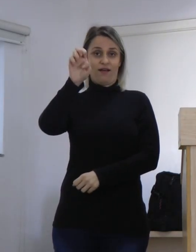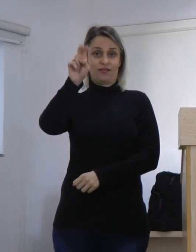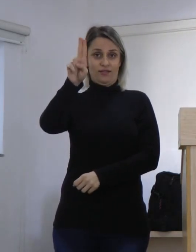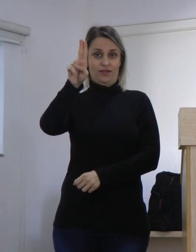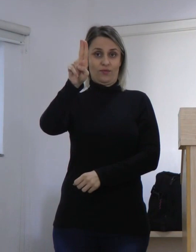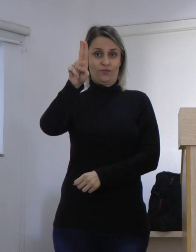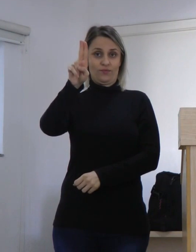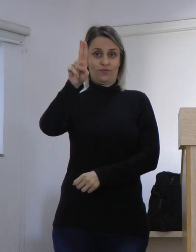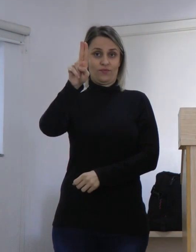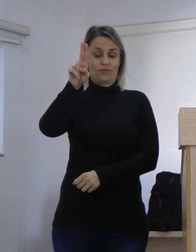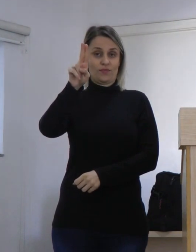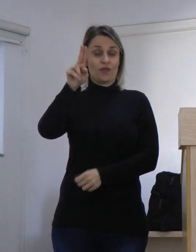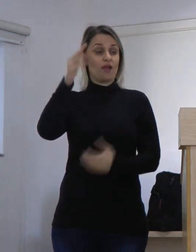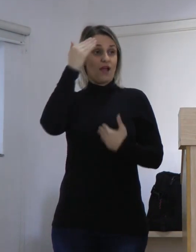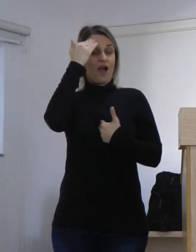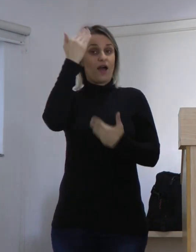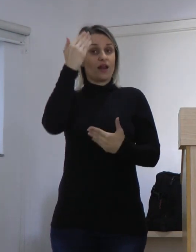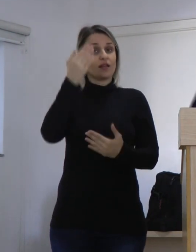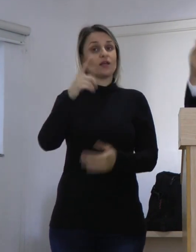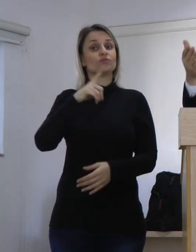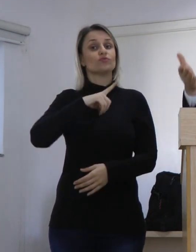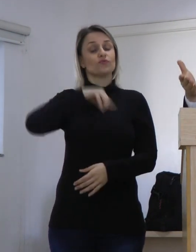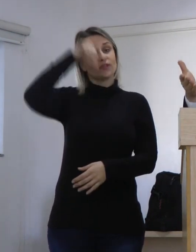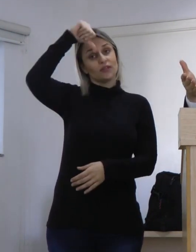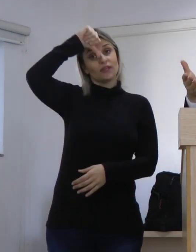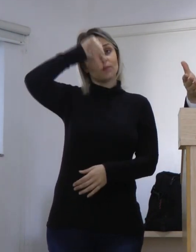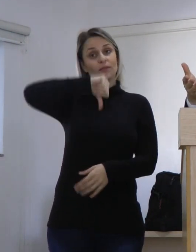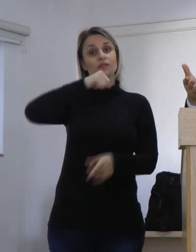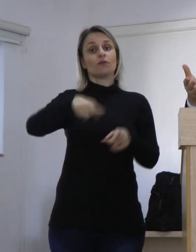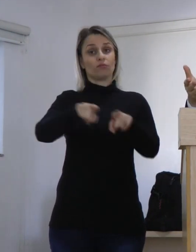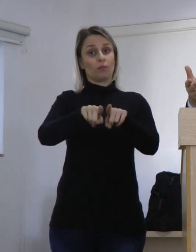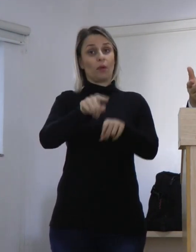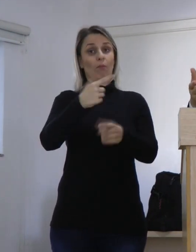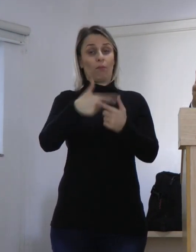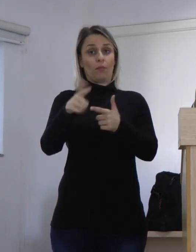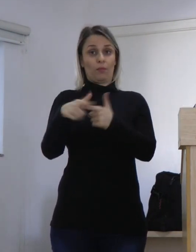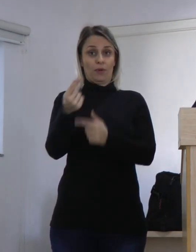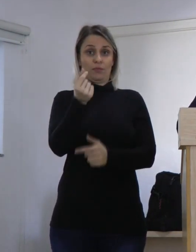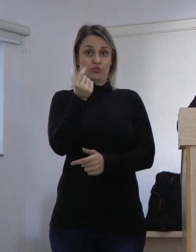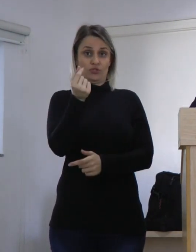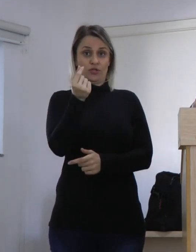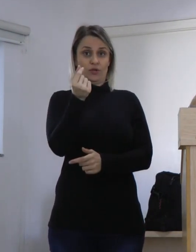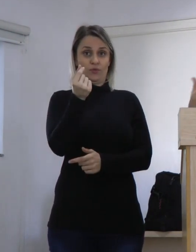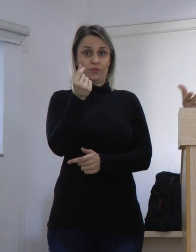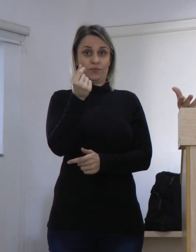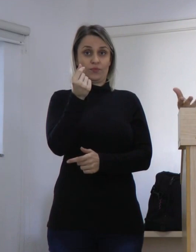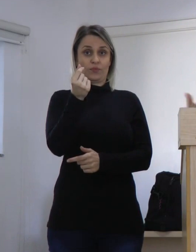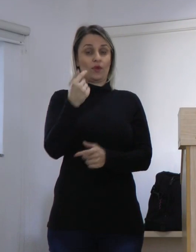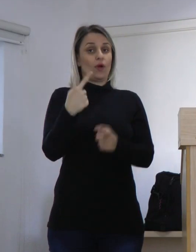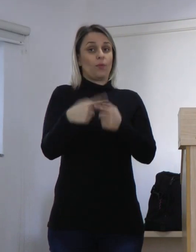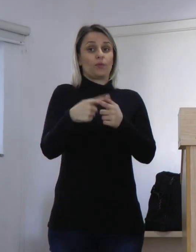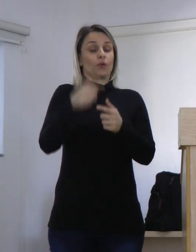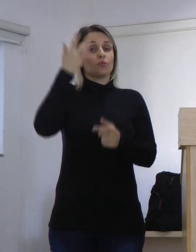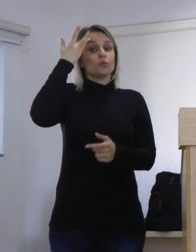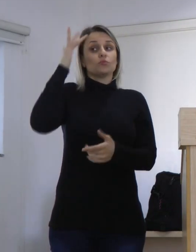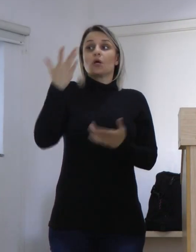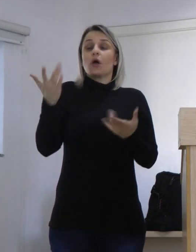amiga depressão e a quebra financeira, porque eu não sei onde é que eu estaria